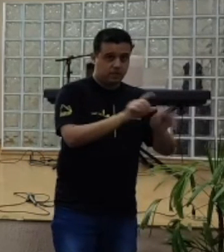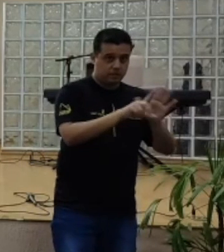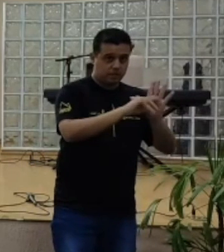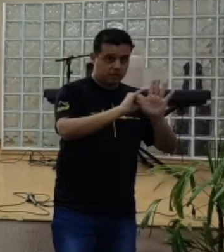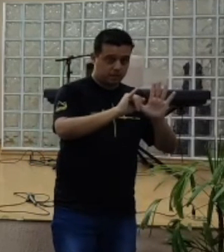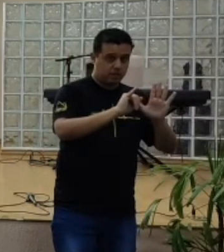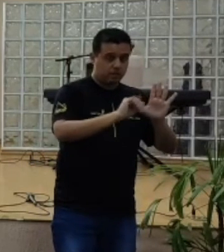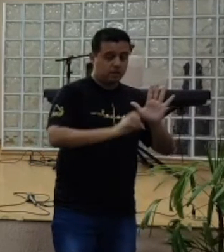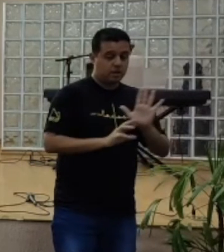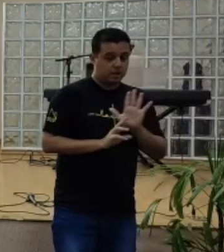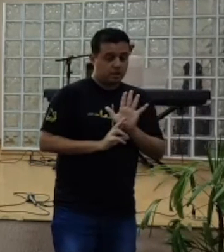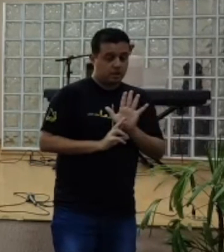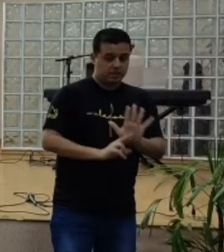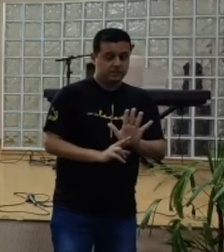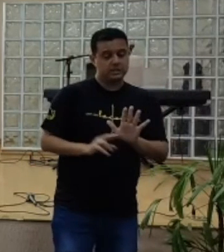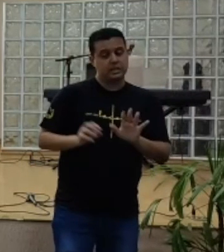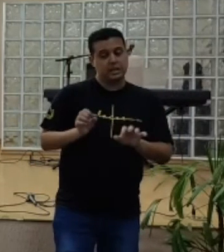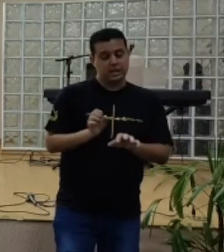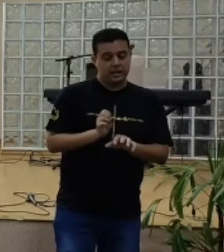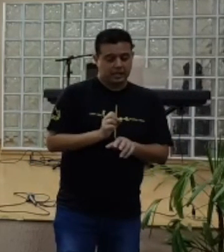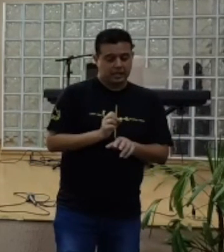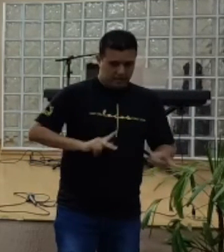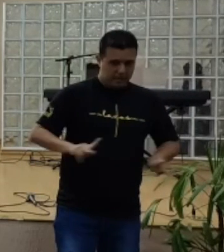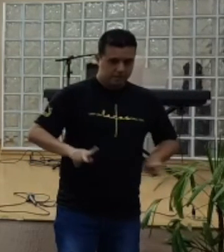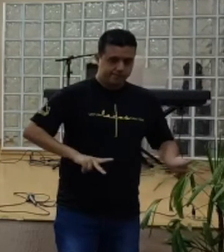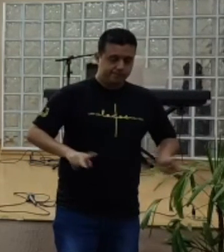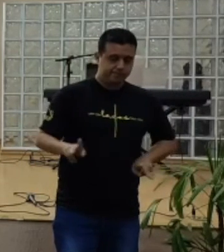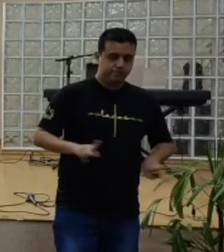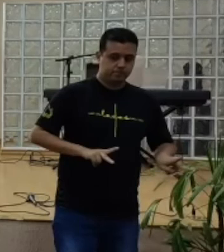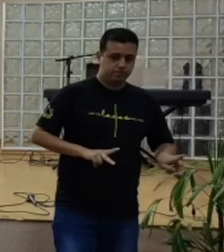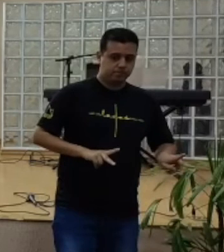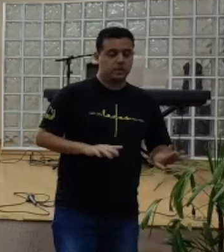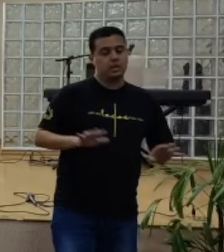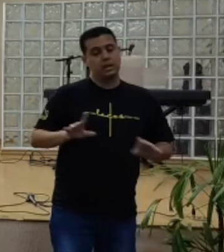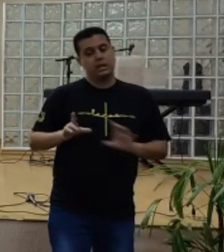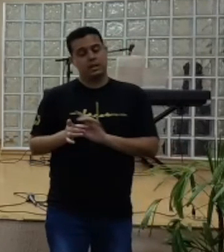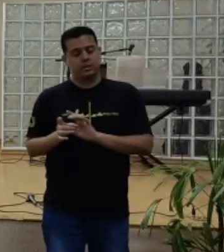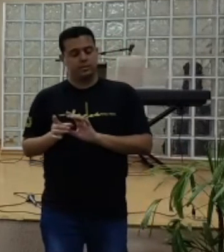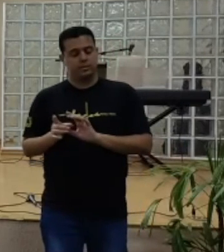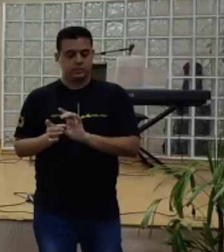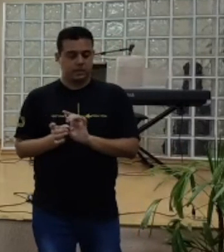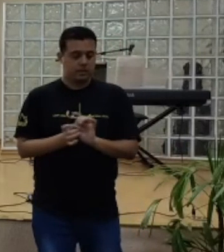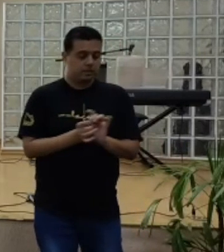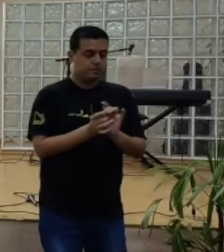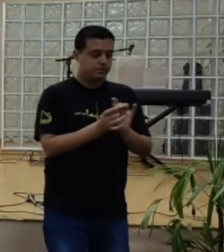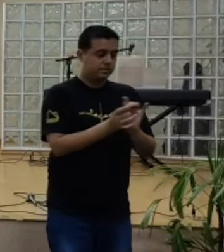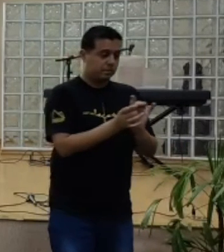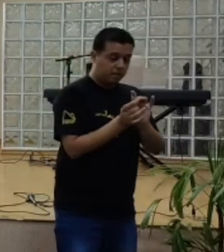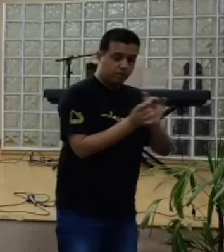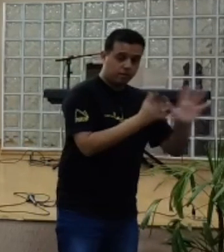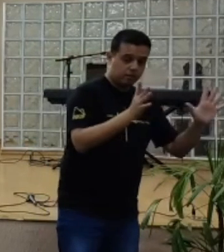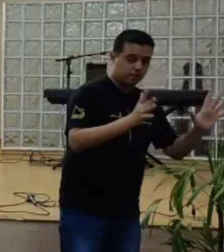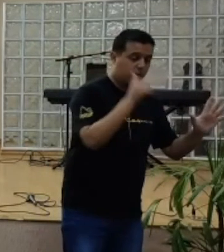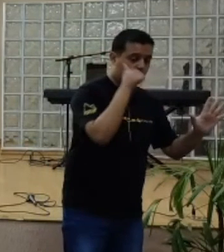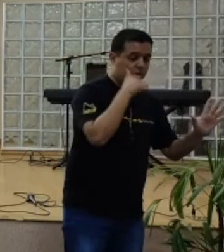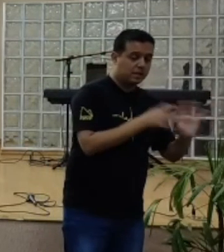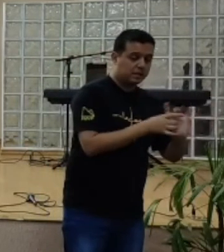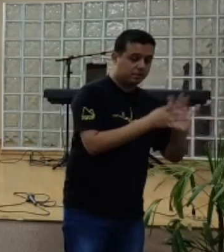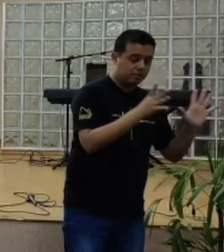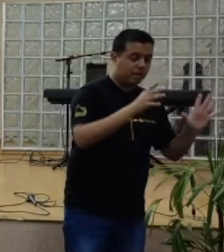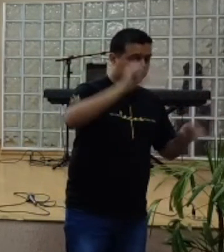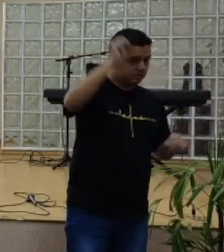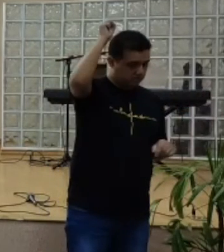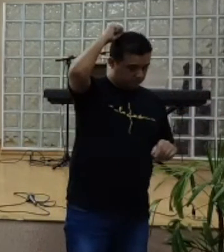nova aliança, que é a aliança da liberdade, ela é representada por Sara, a mulher escrava e a mulher